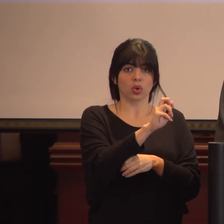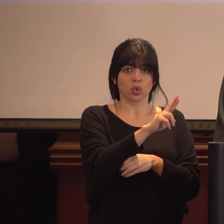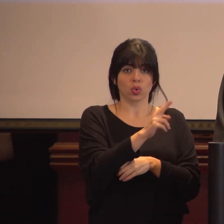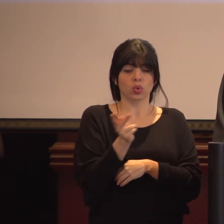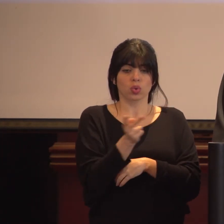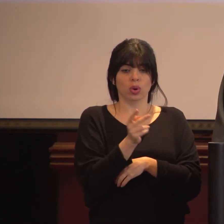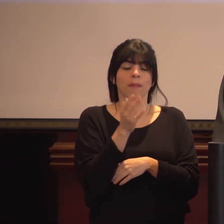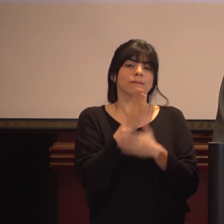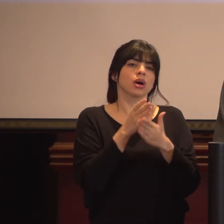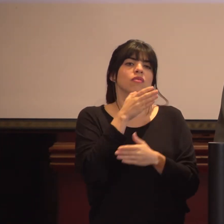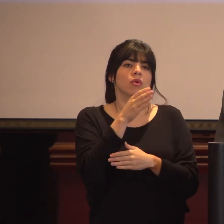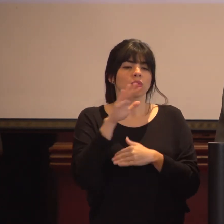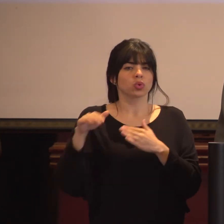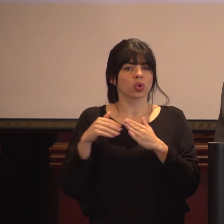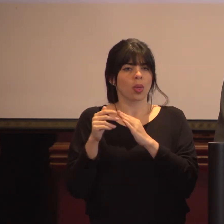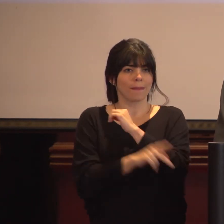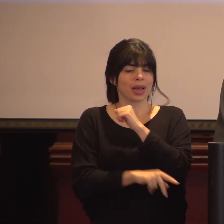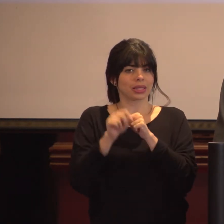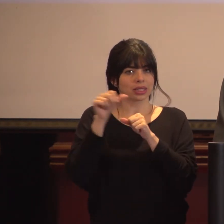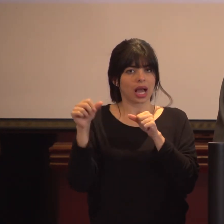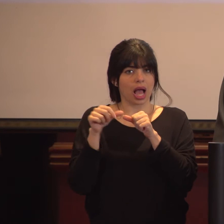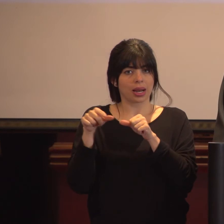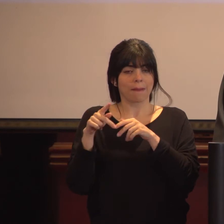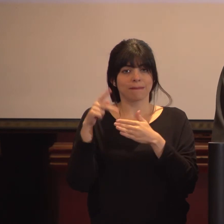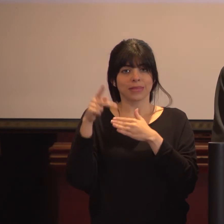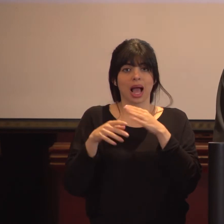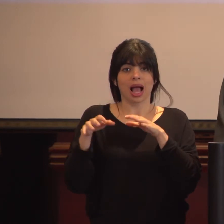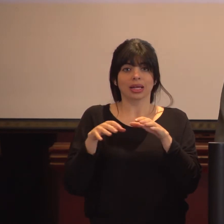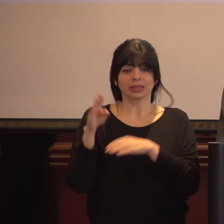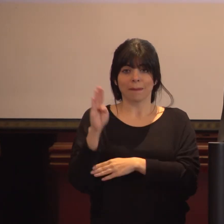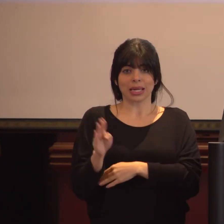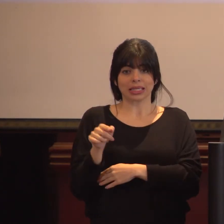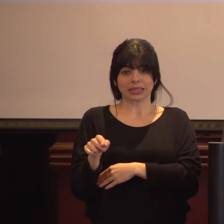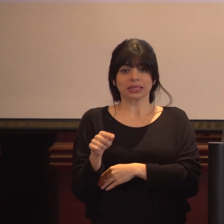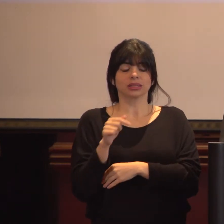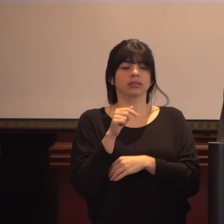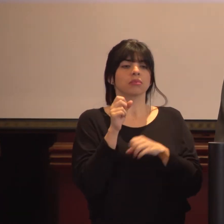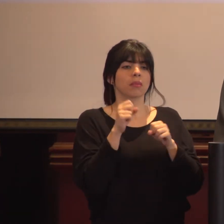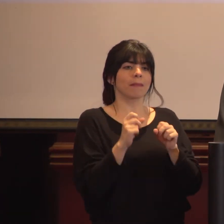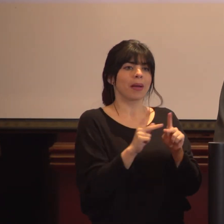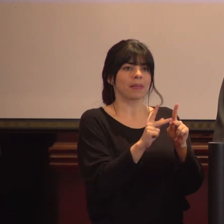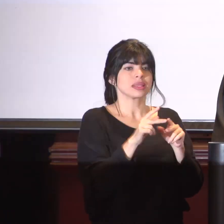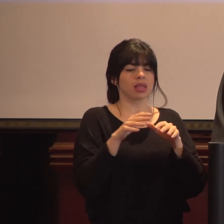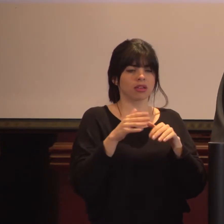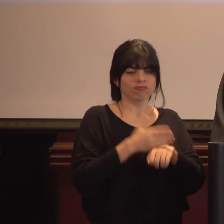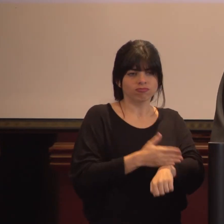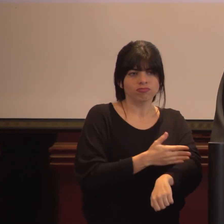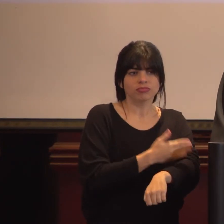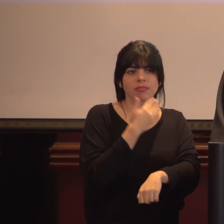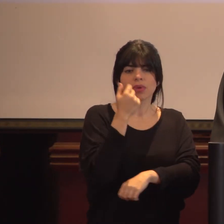recomendado por todos los países de la región en el plan de acción de Brasil no permita avanzar en una mejor